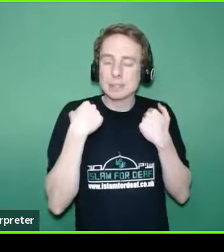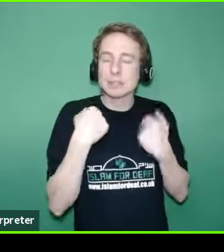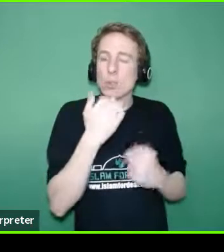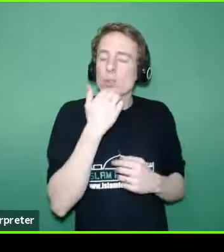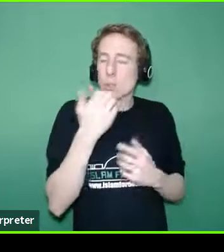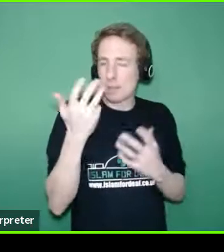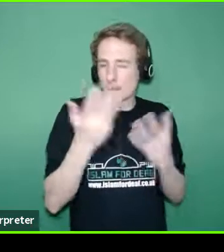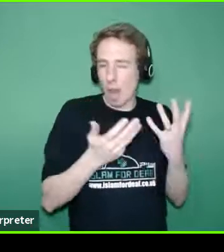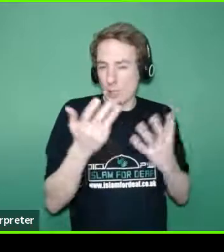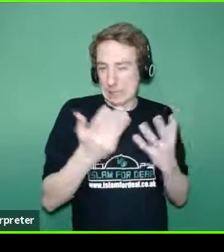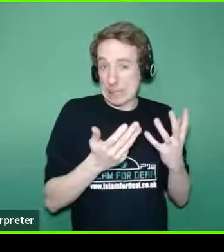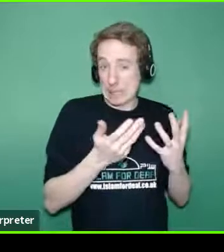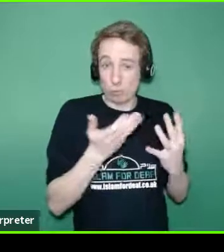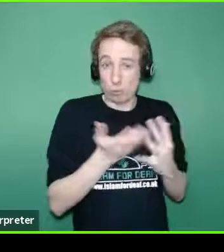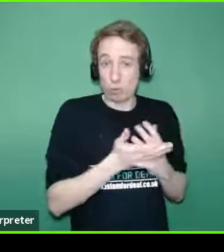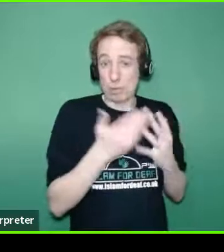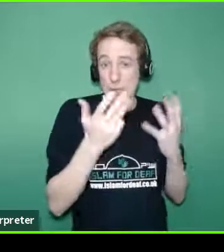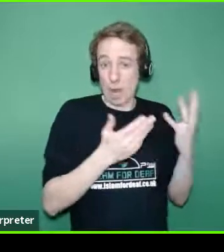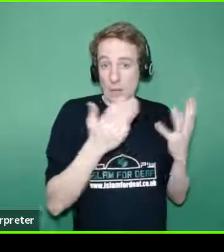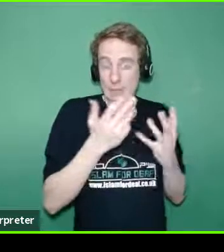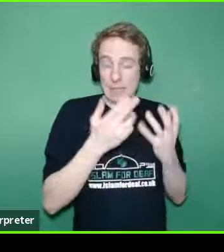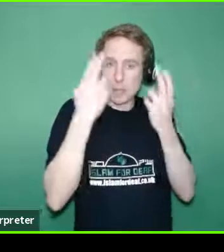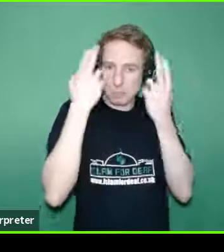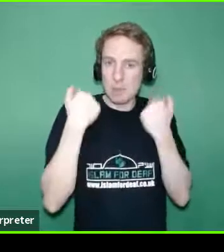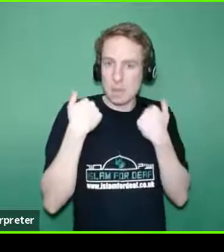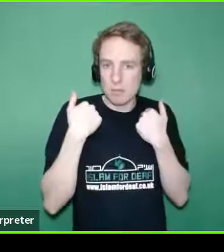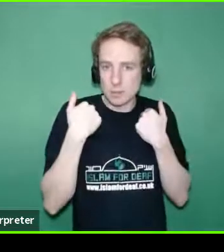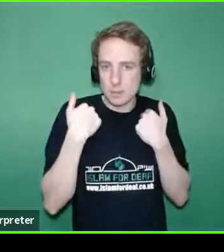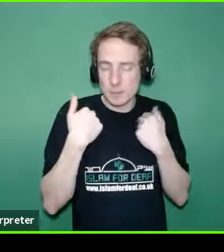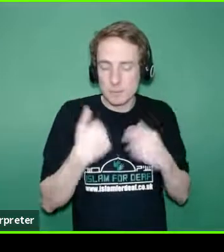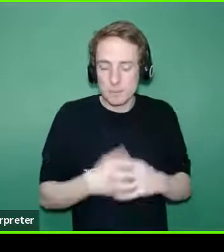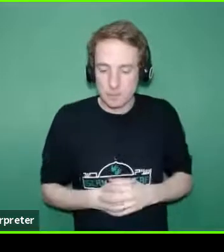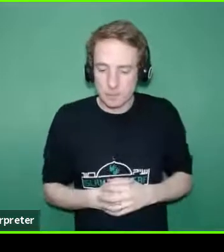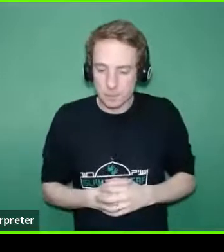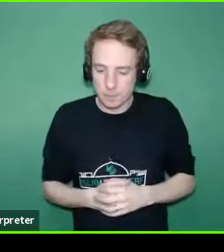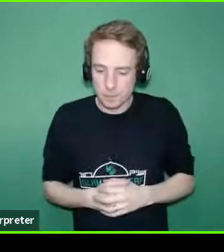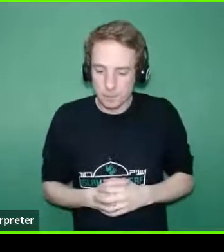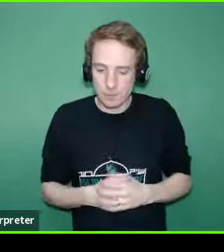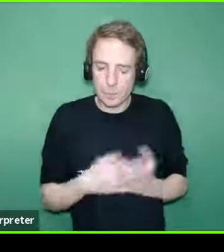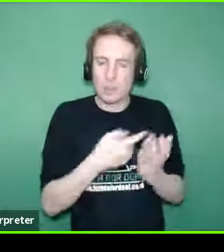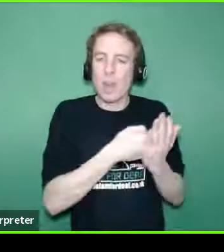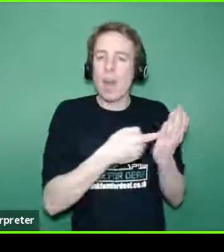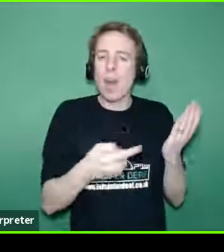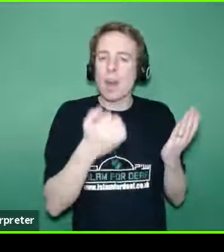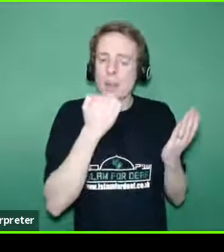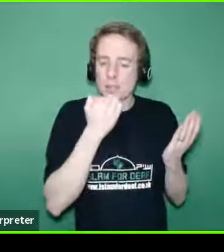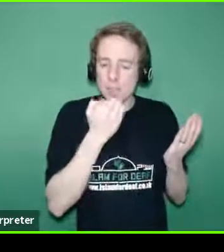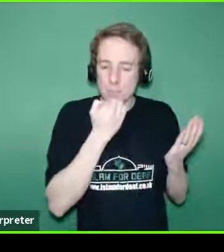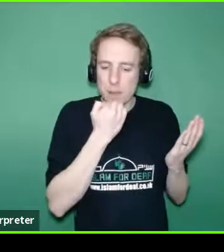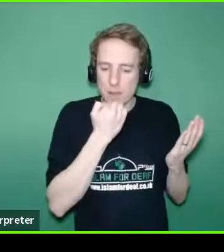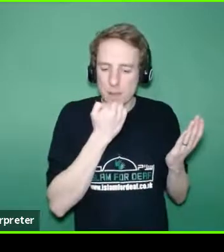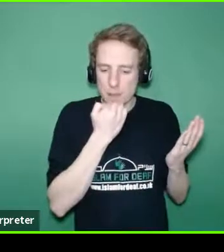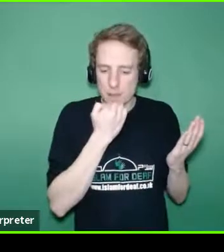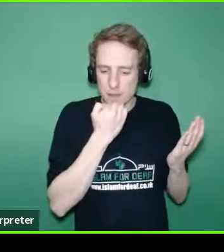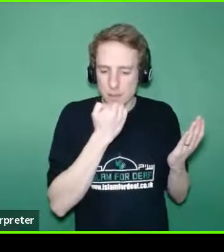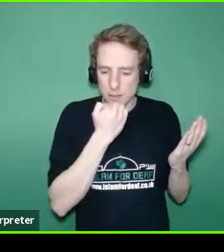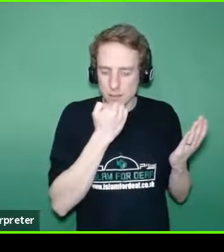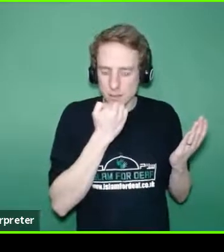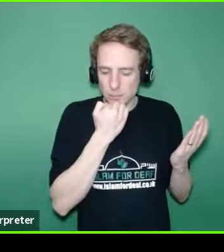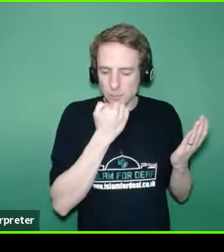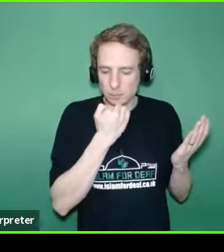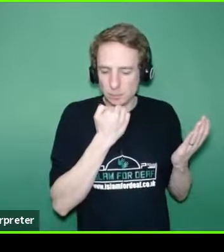of the Quran, in the Quran. And it's verse شيخنا أي آية؟